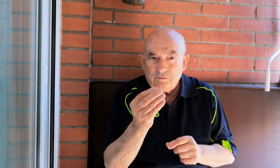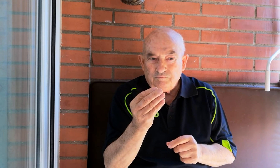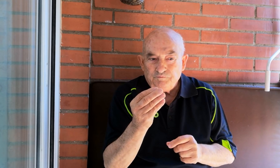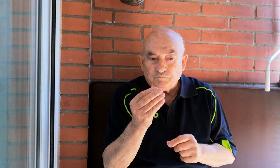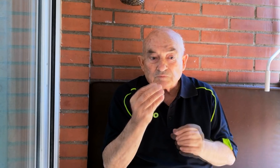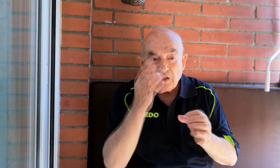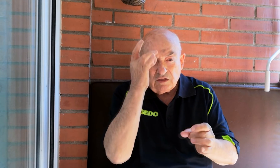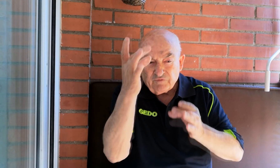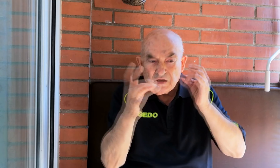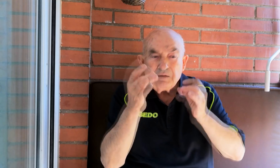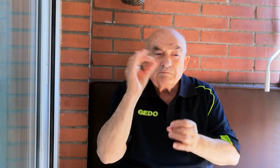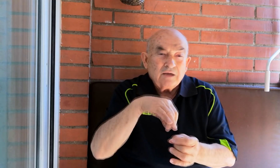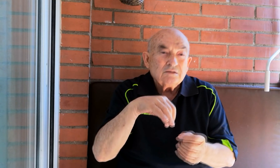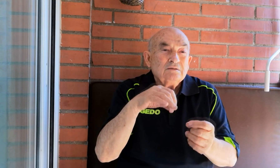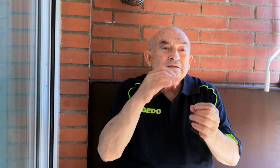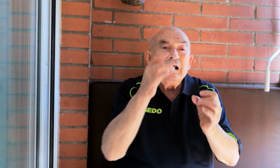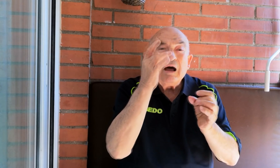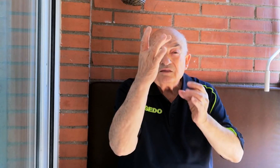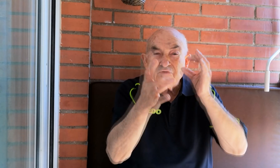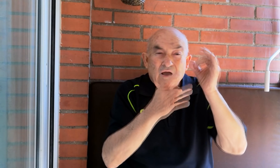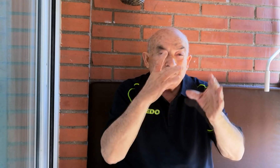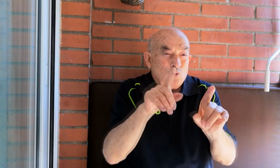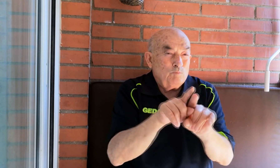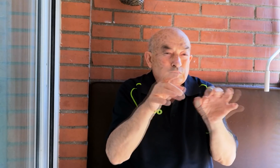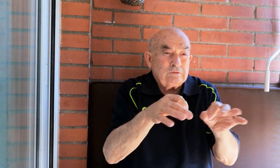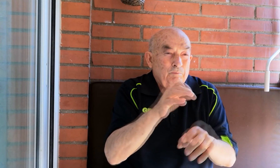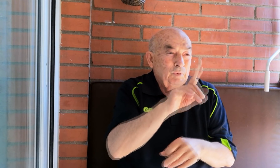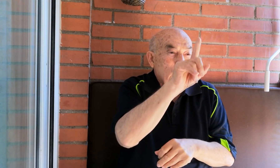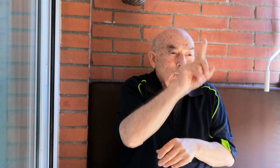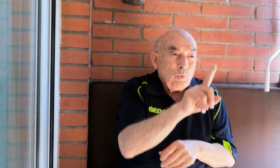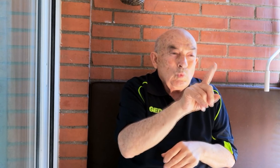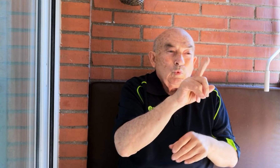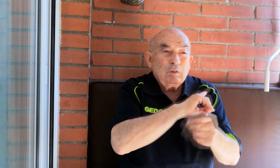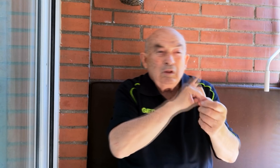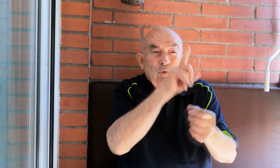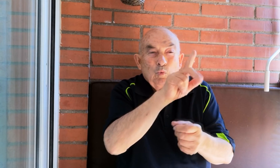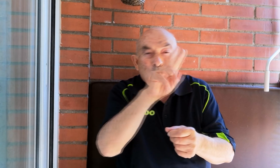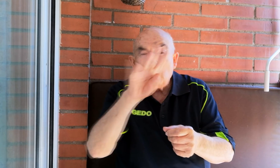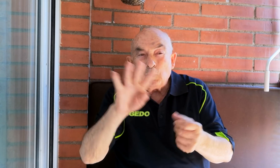de joventut on realitzàvem diferents activitats, gestionàvem diferents tipus